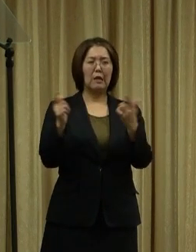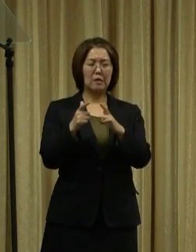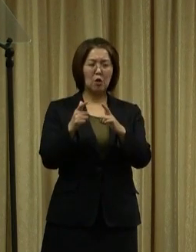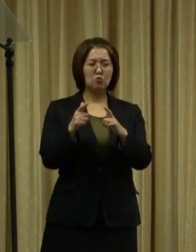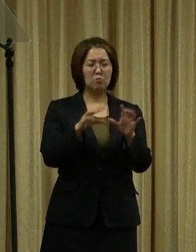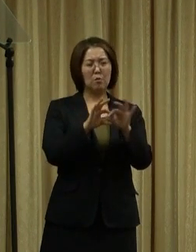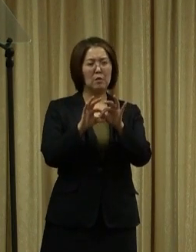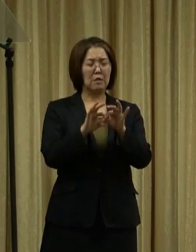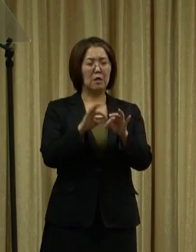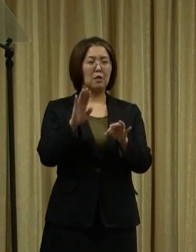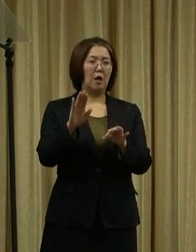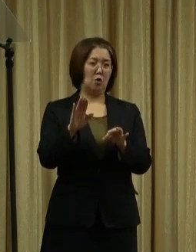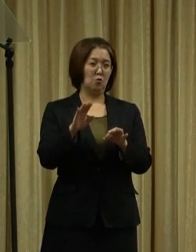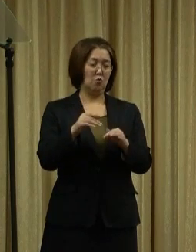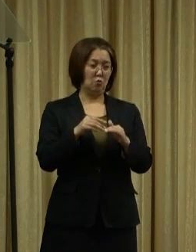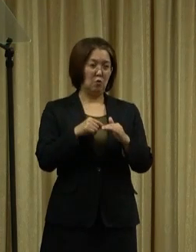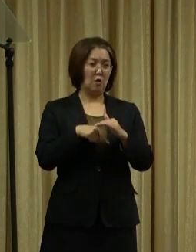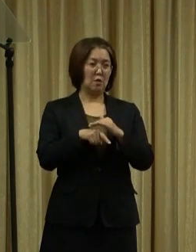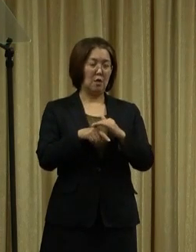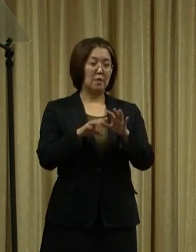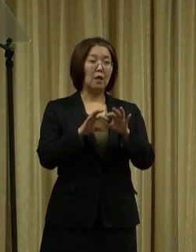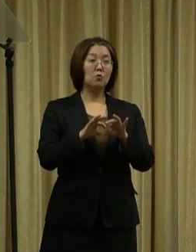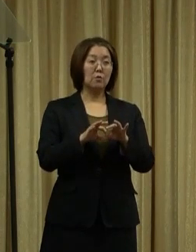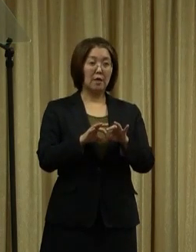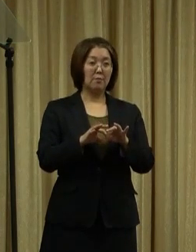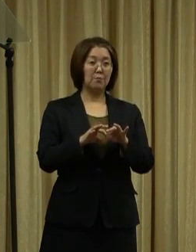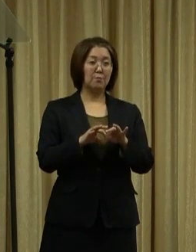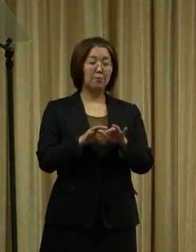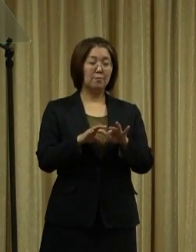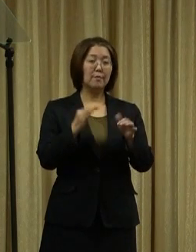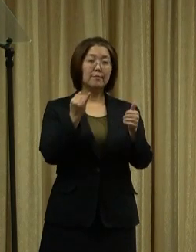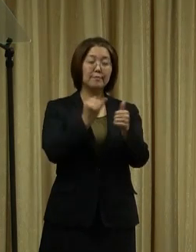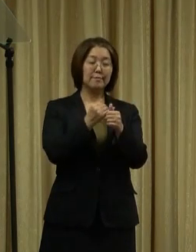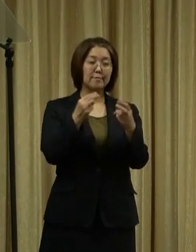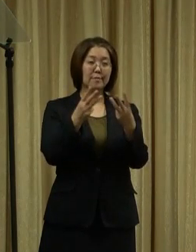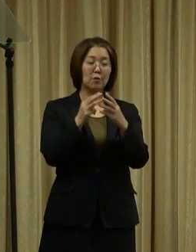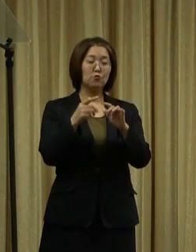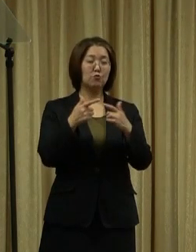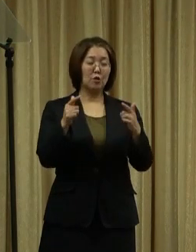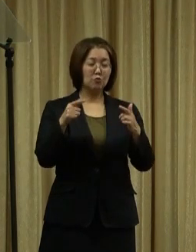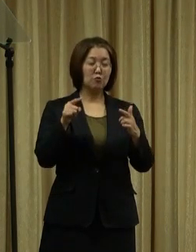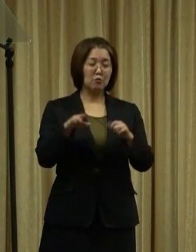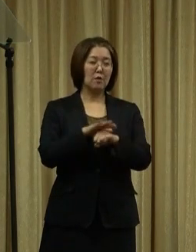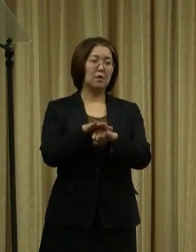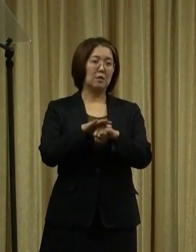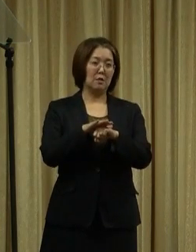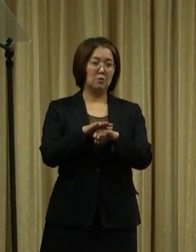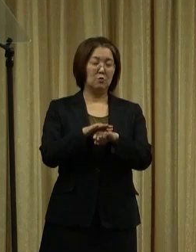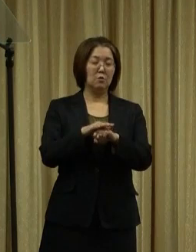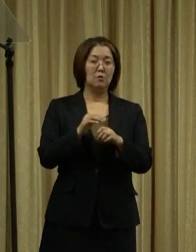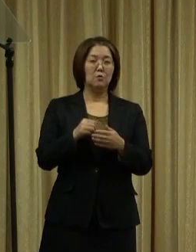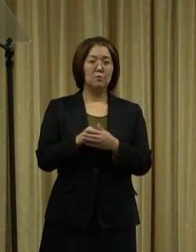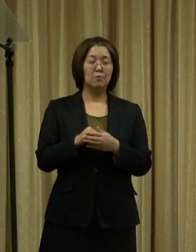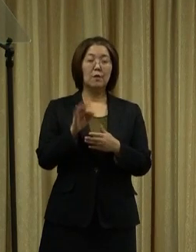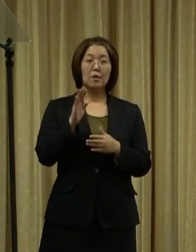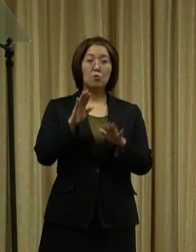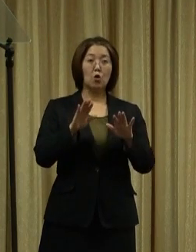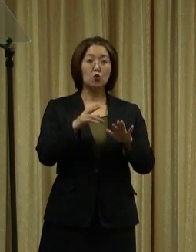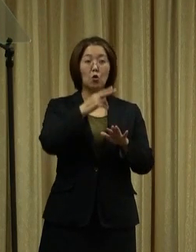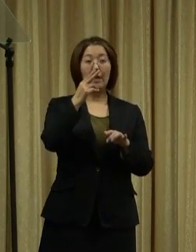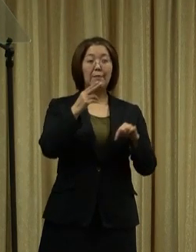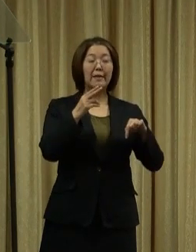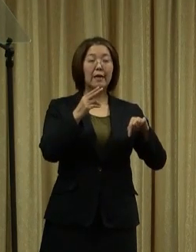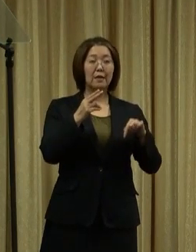く相関しているということ、ですからここが行員数を増やすのが肝だということです。ただ県内にいる男女